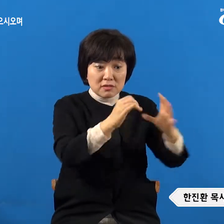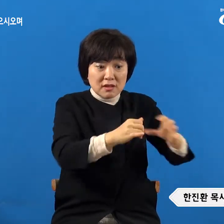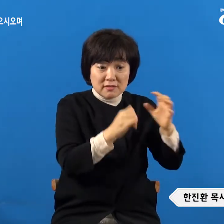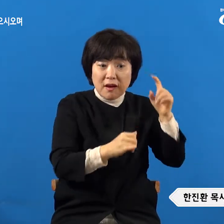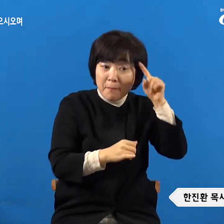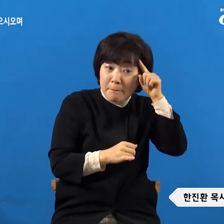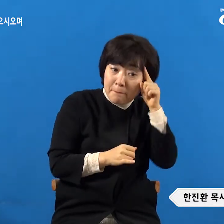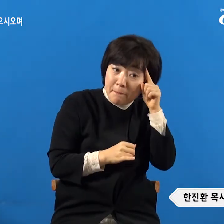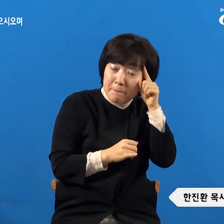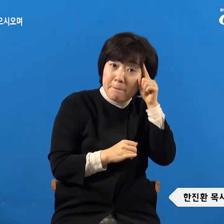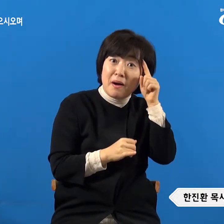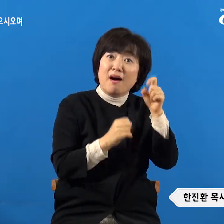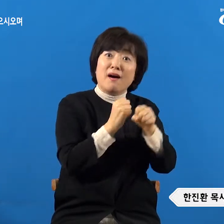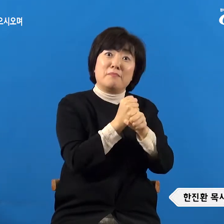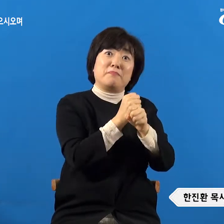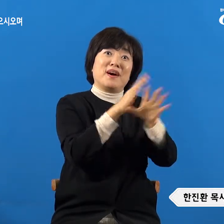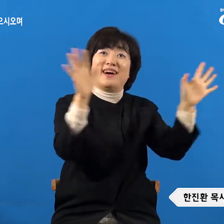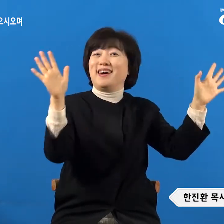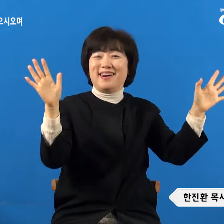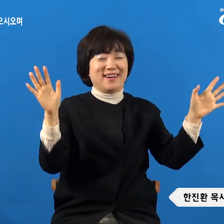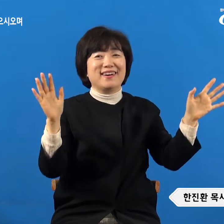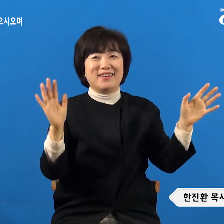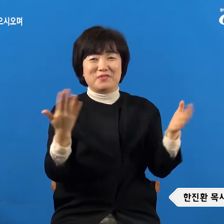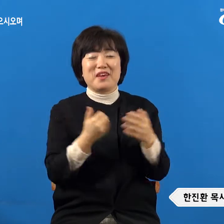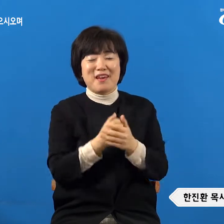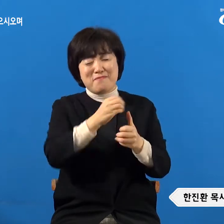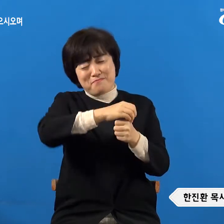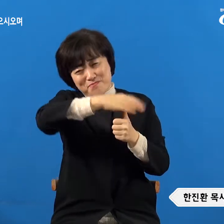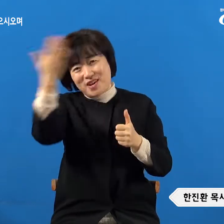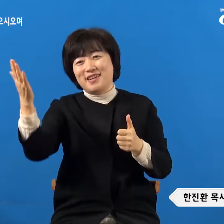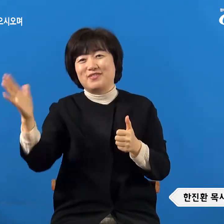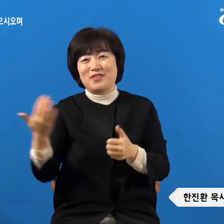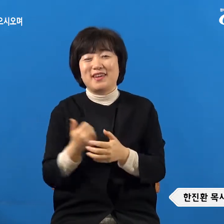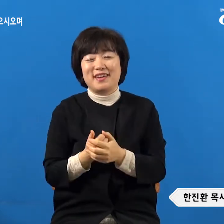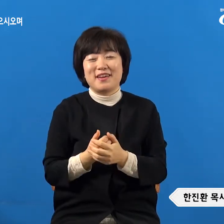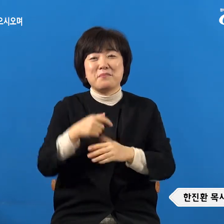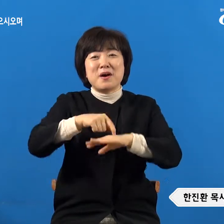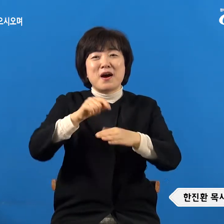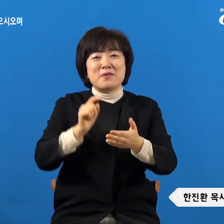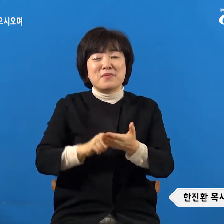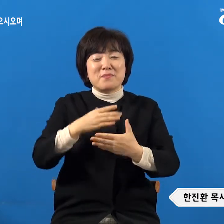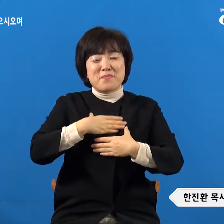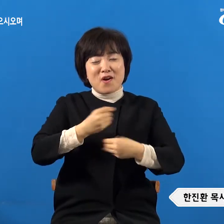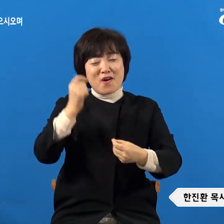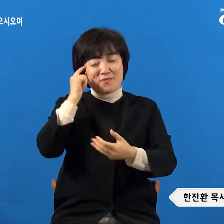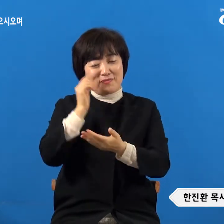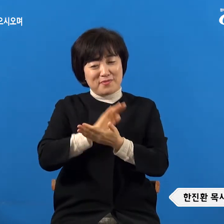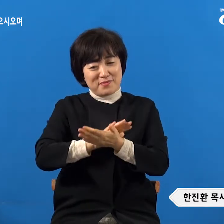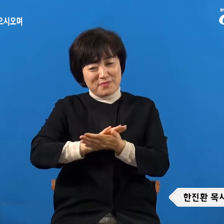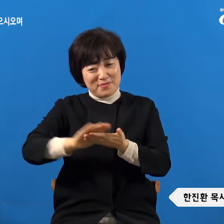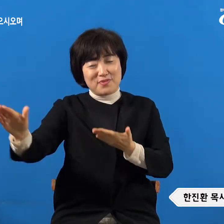있습니다. 마음에 넘치는 그런 기쁨과 평강이 깃들입니다.